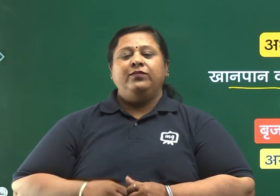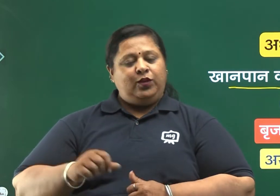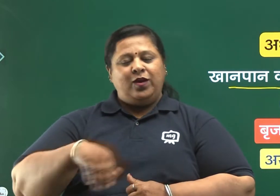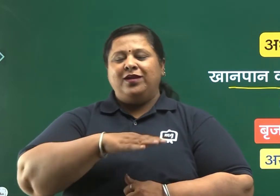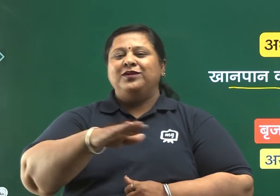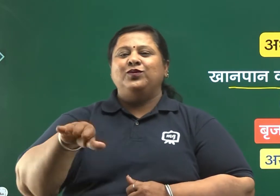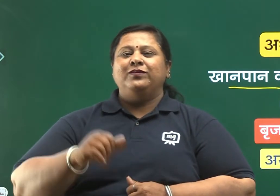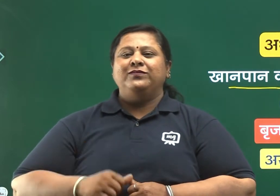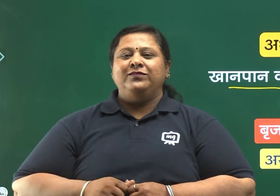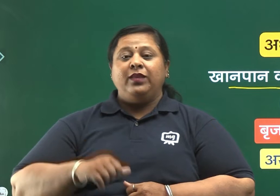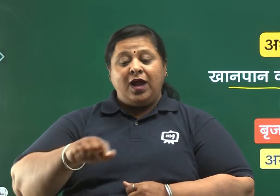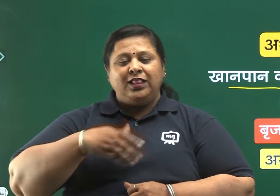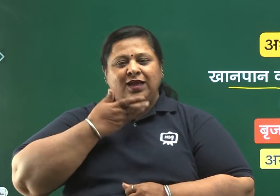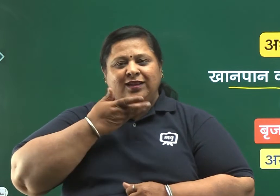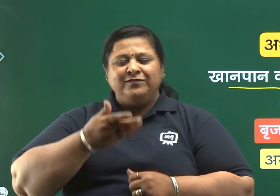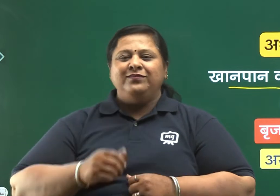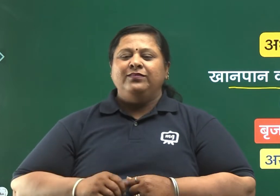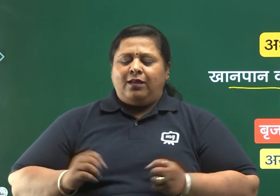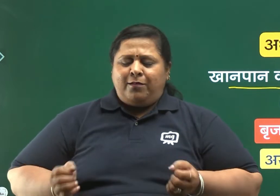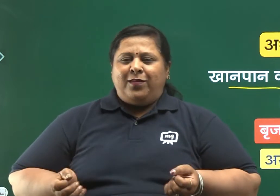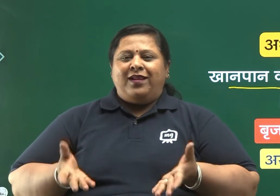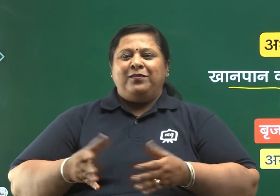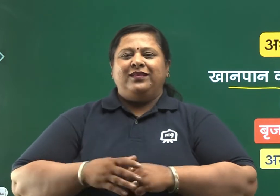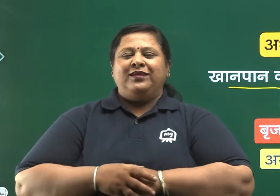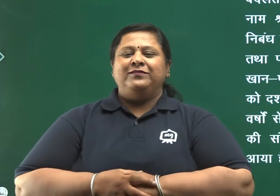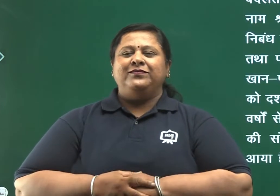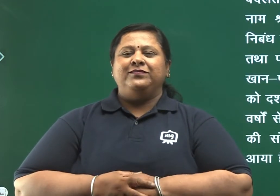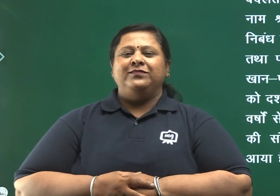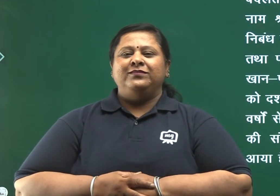तो आइए बच्चों, हम अध्ययन प्रारंभ करते हैं।